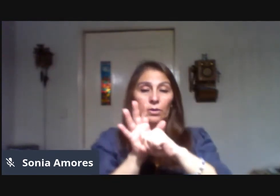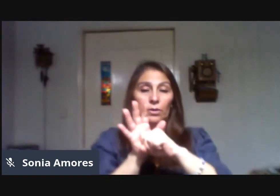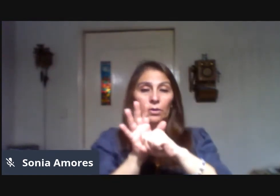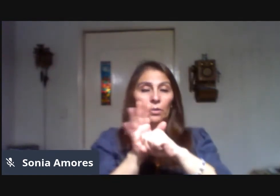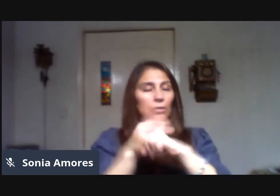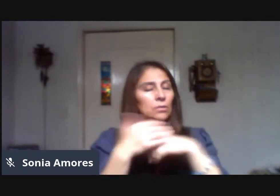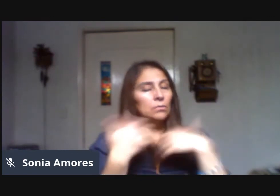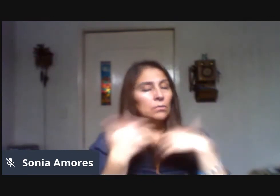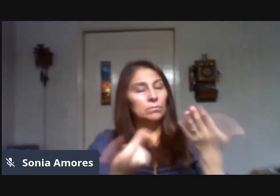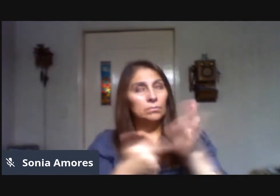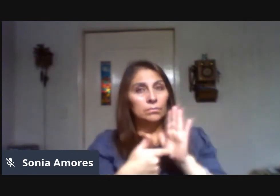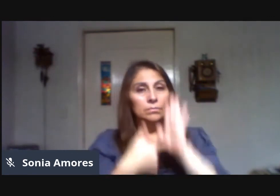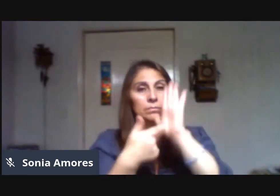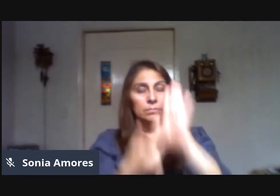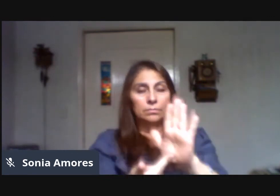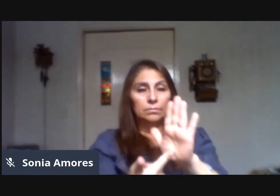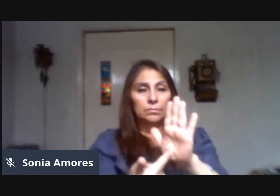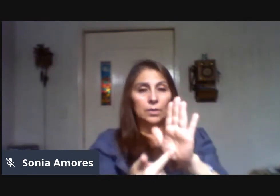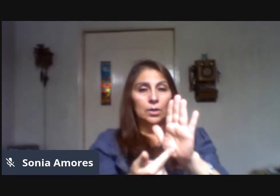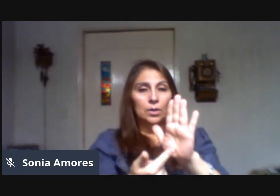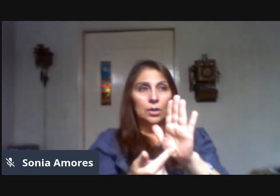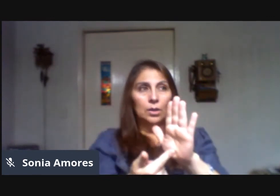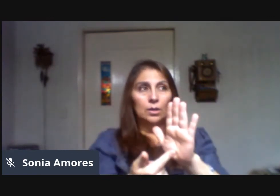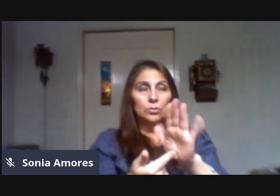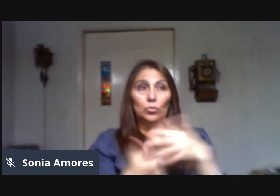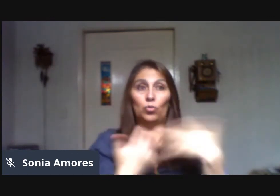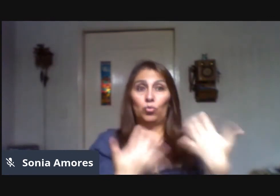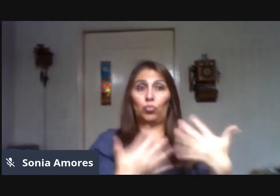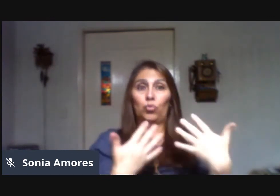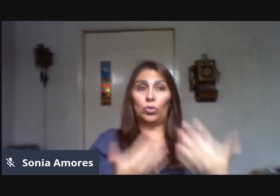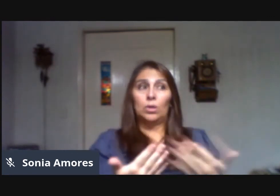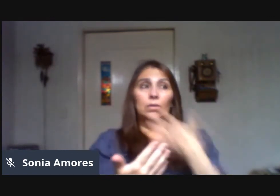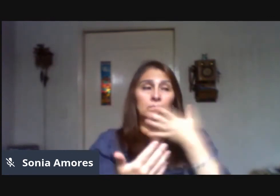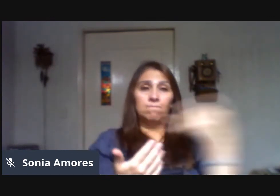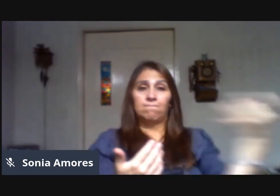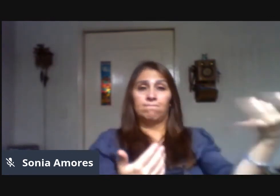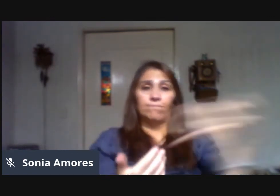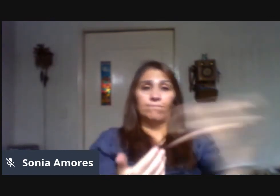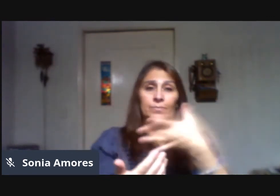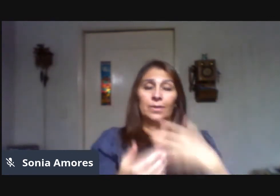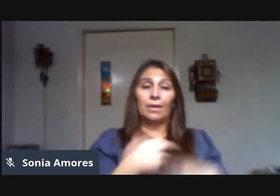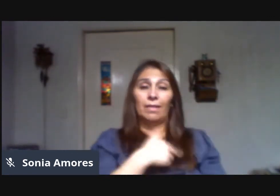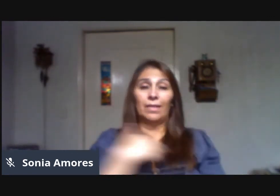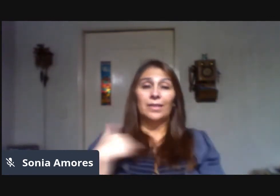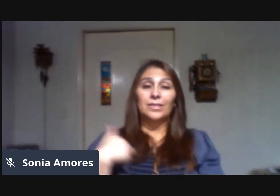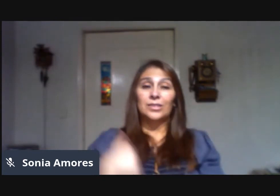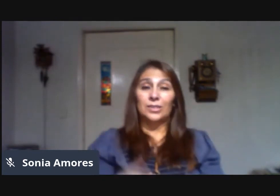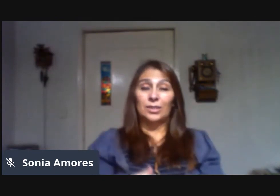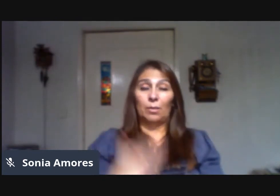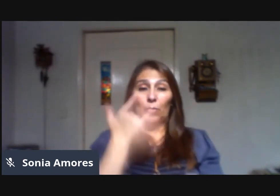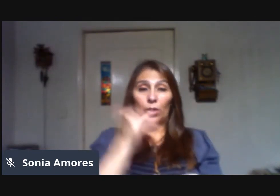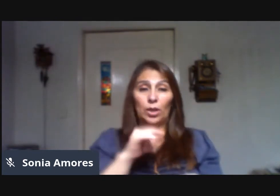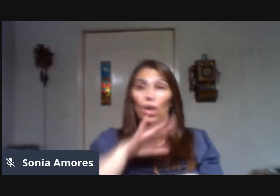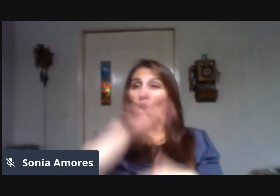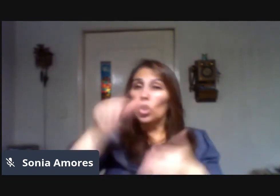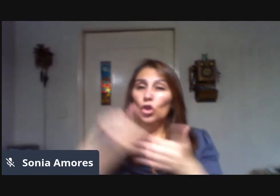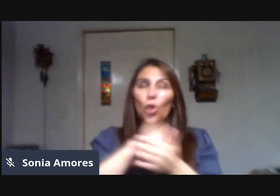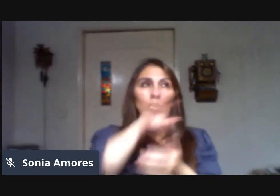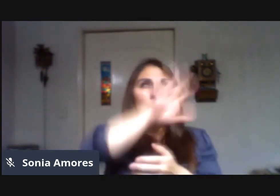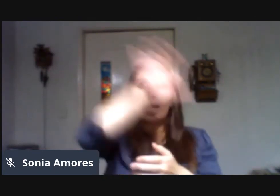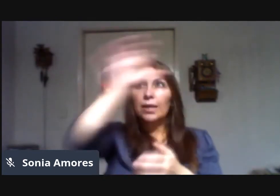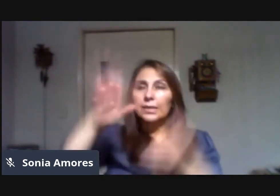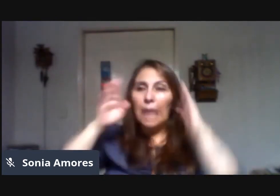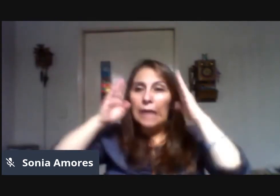una ventaja estratégica para China, en términos que todos los países están concentrados en atender el COVID.